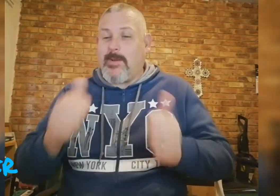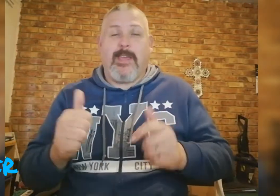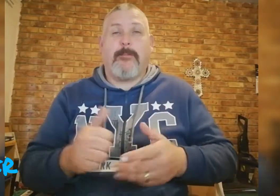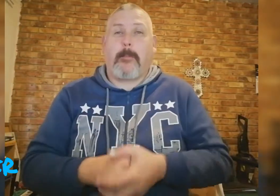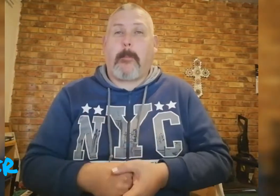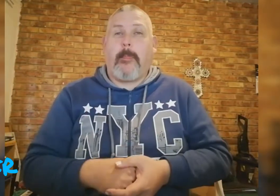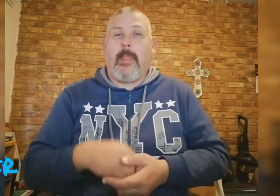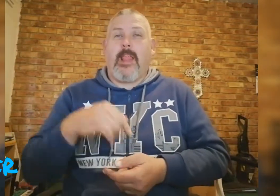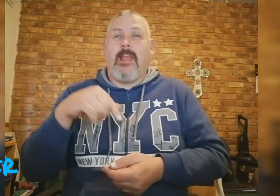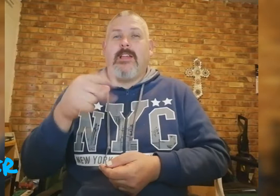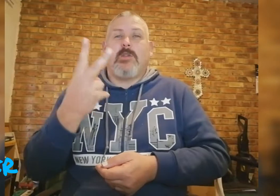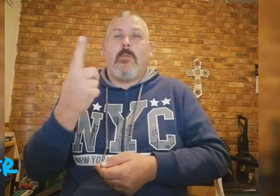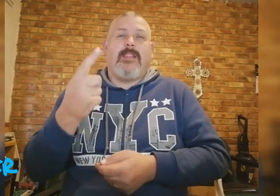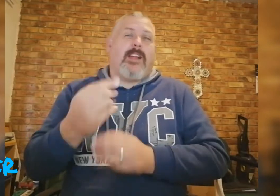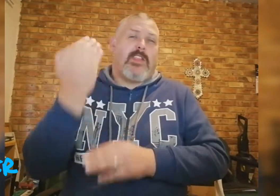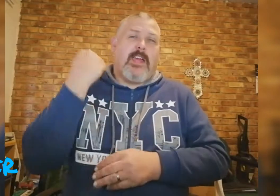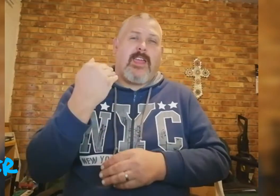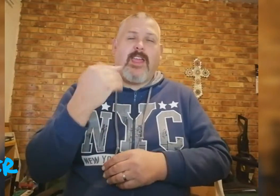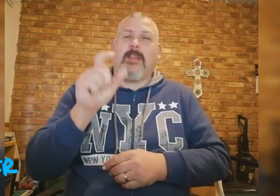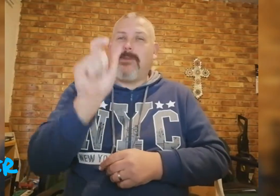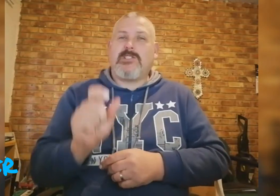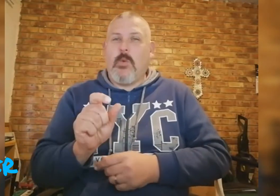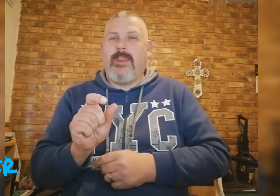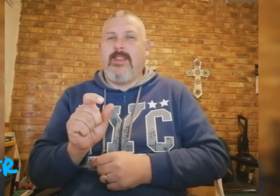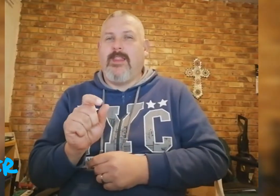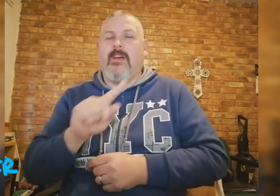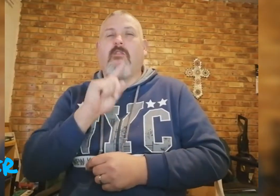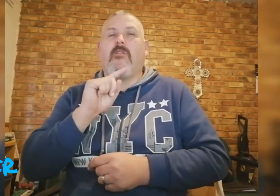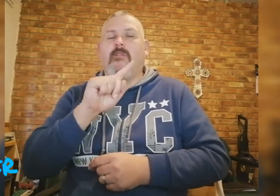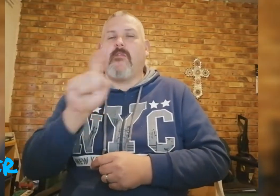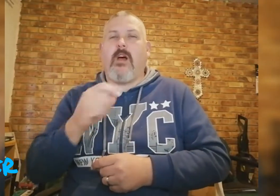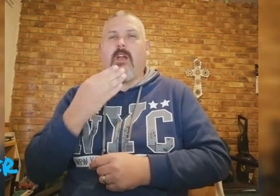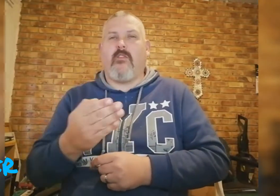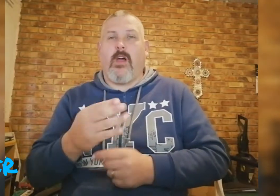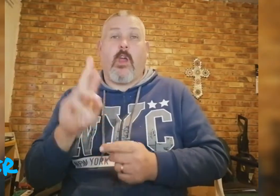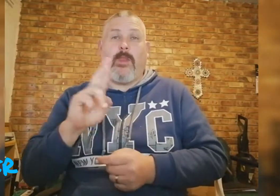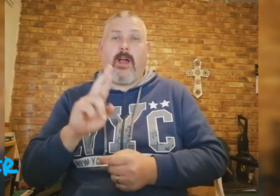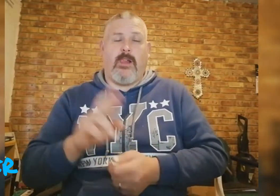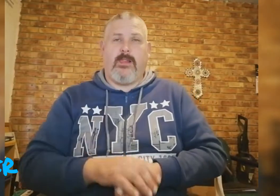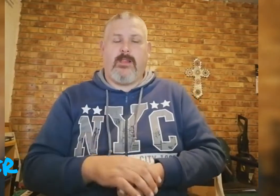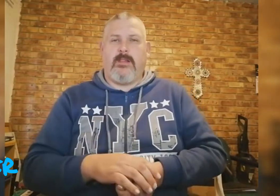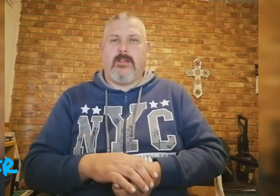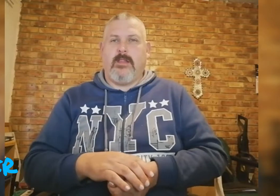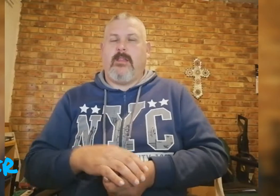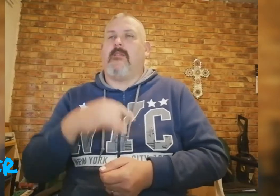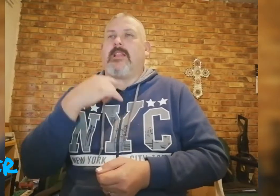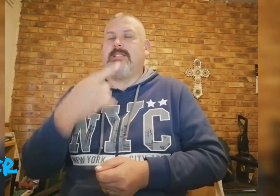Okay. So 2 dagen terug het een persoon een vraag gevraagd hoe nou. Het sê